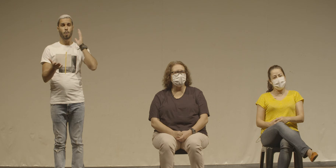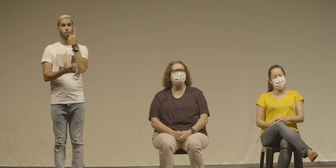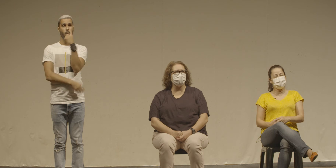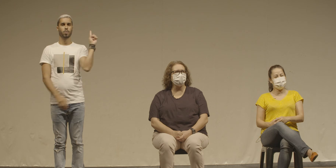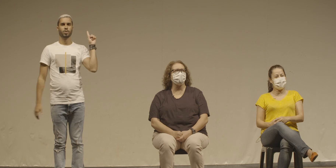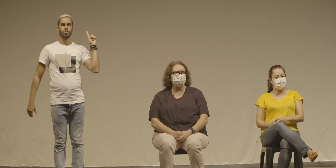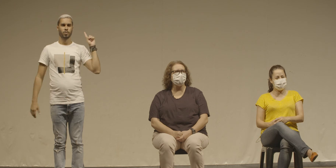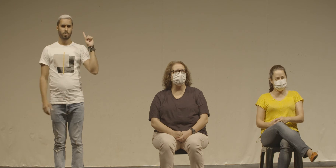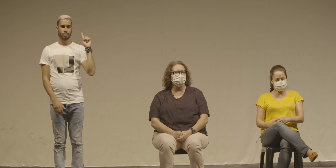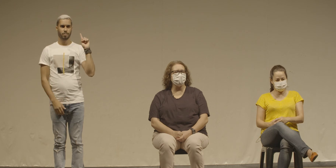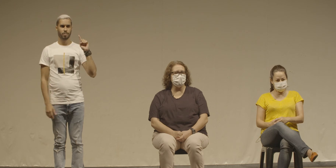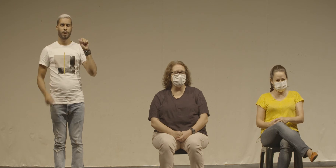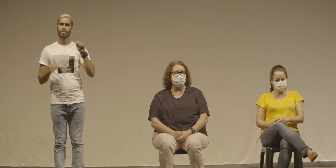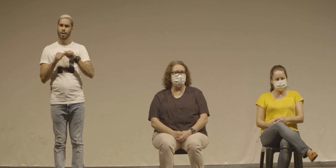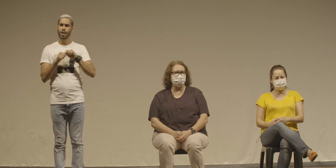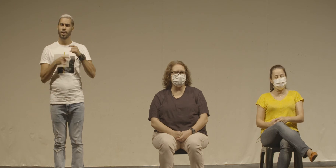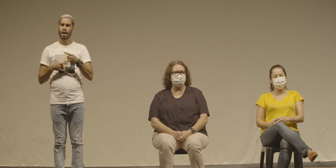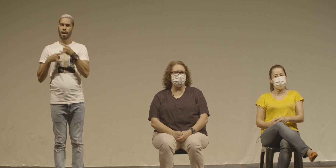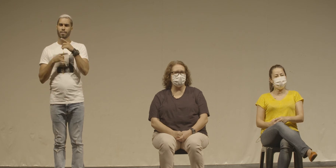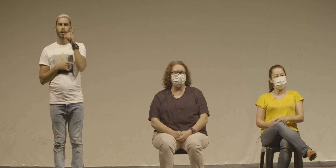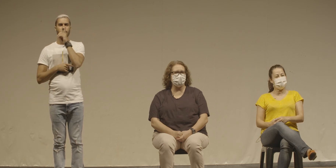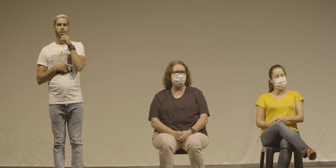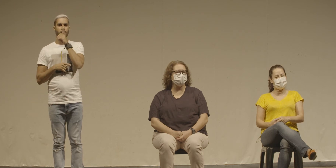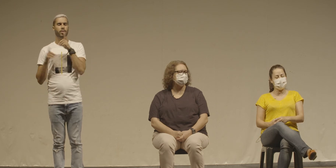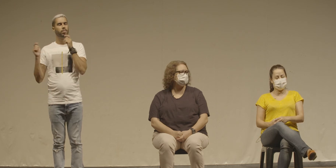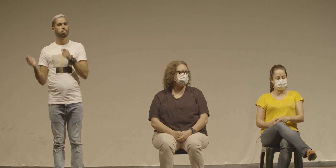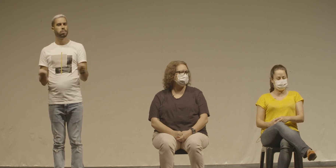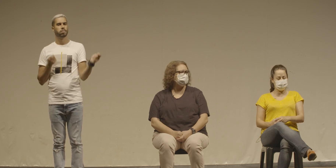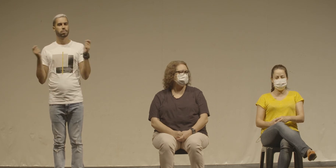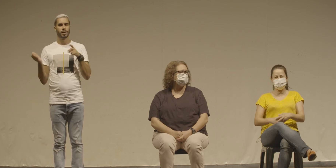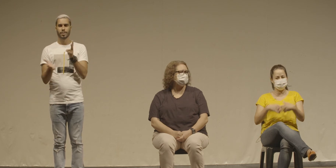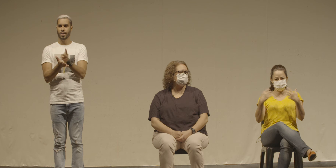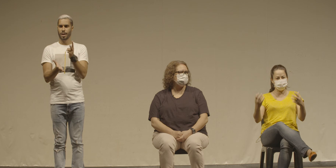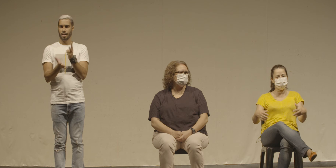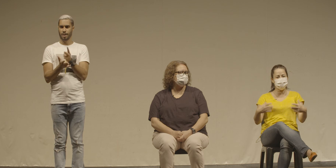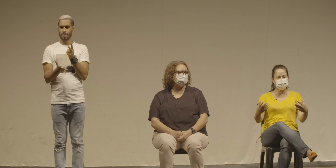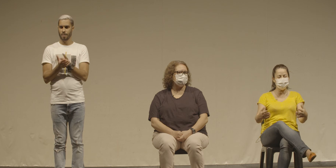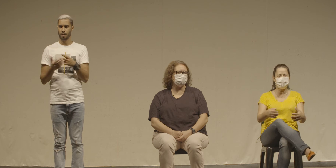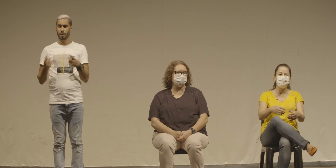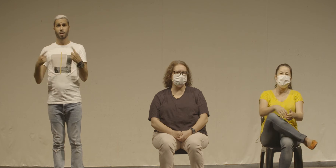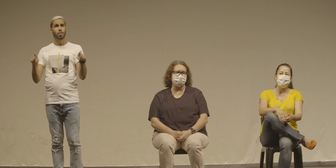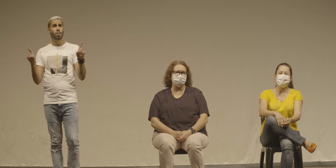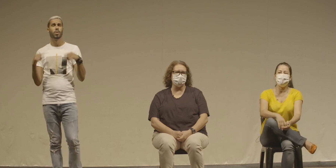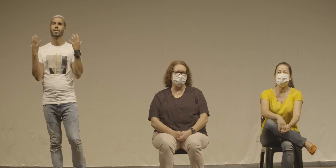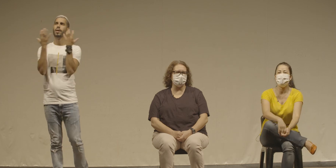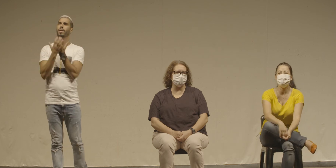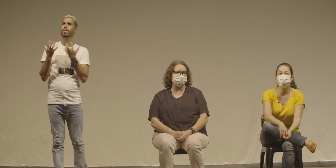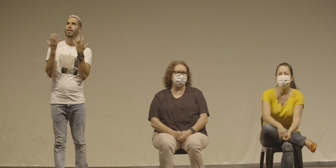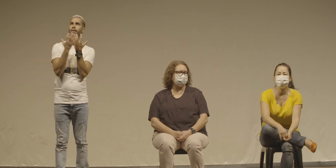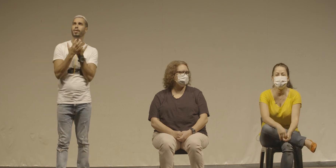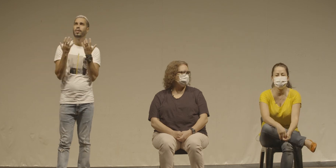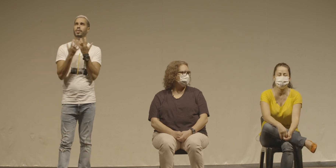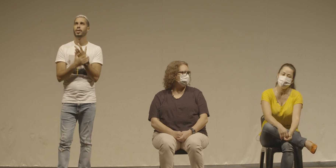divulgação. Ela faz uma live todo domingo. Todo domingo ela canta as músicas, né? E